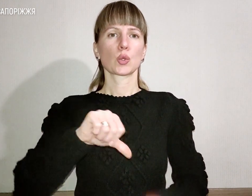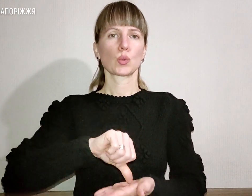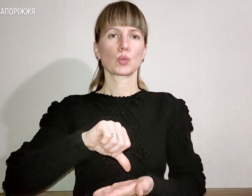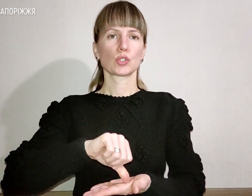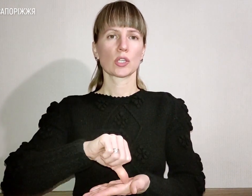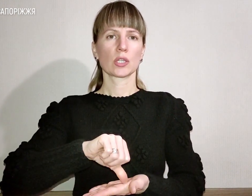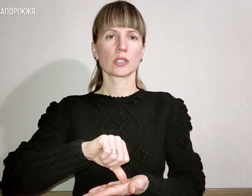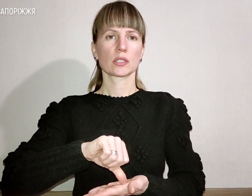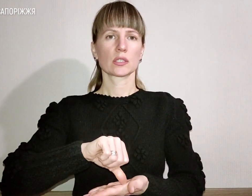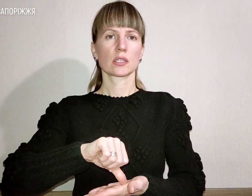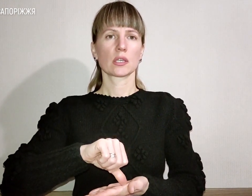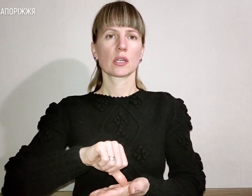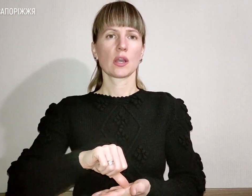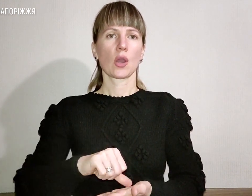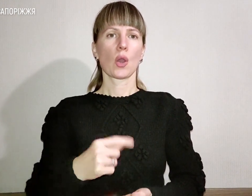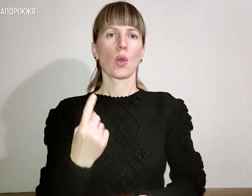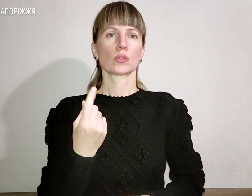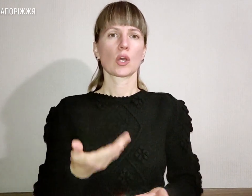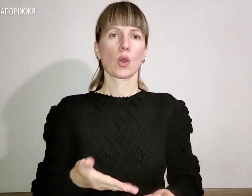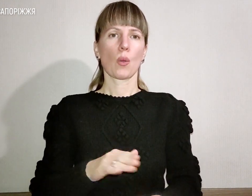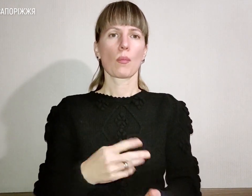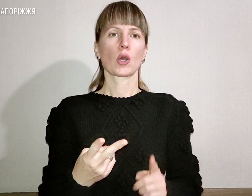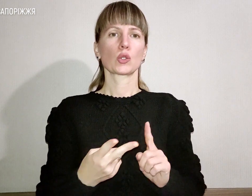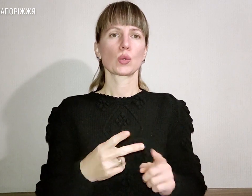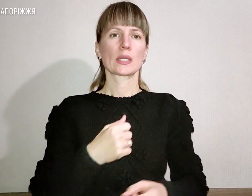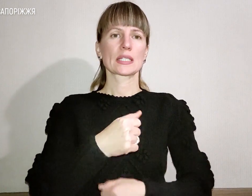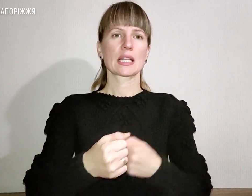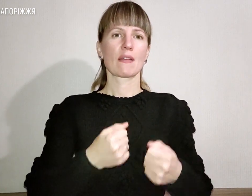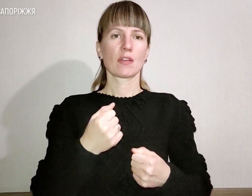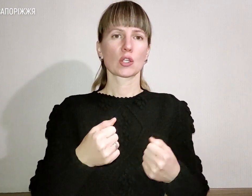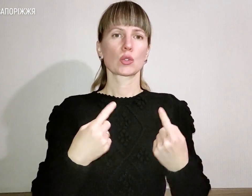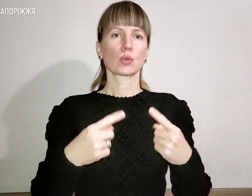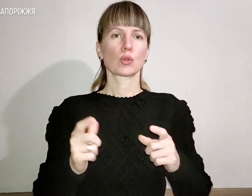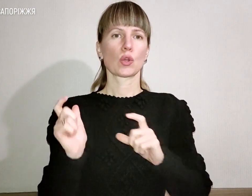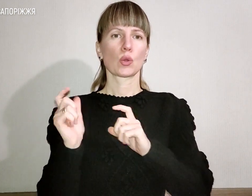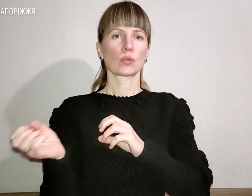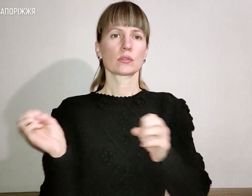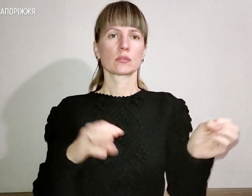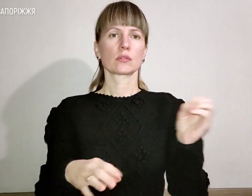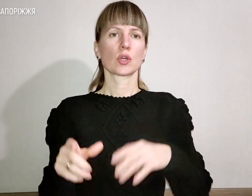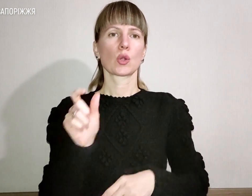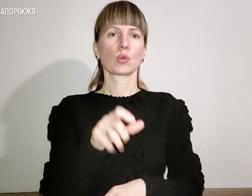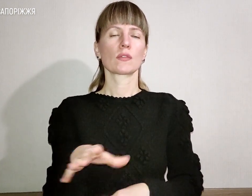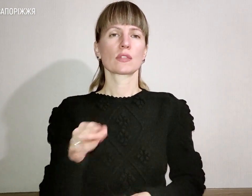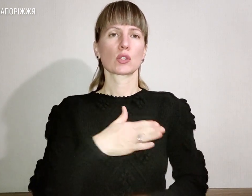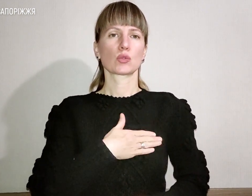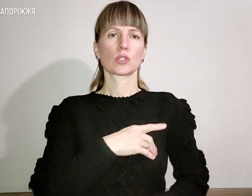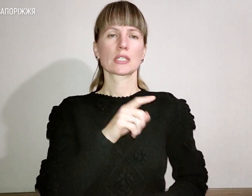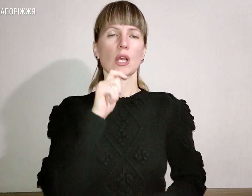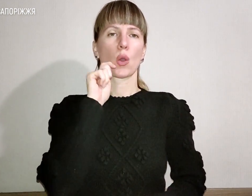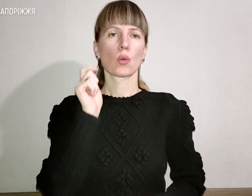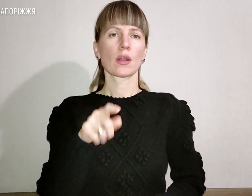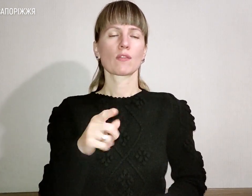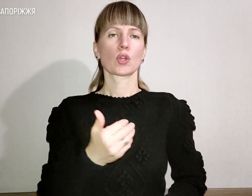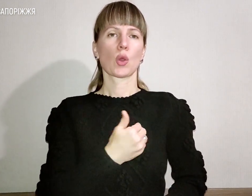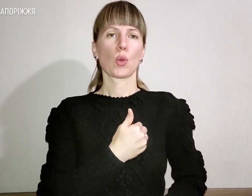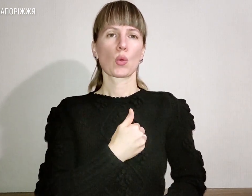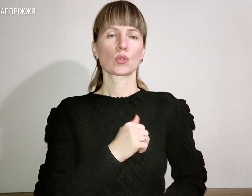Кожен бере участь. Один купає, другий зав'язує, решта вантажить. Люди всією душею за Україну. Вони хочуть захистити